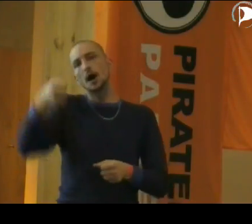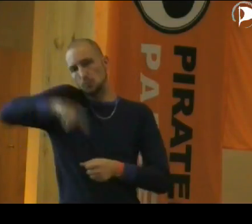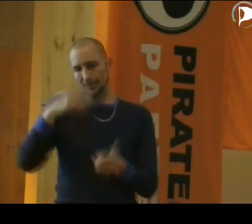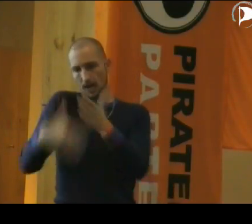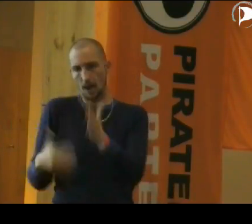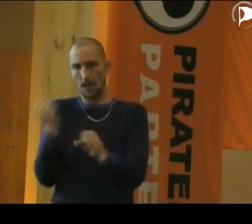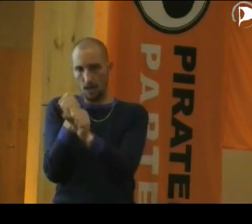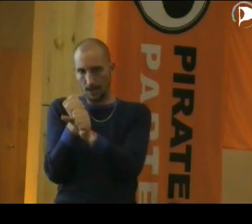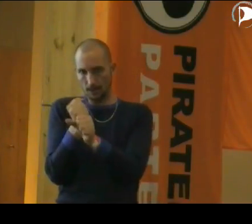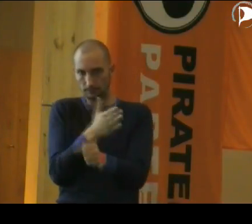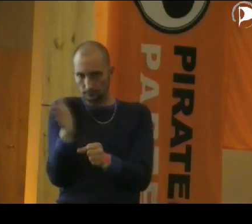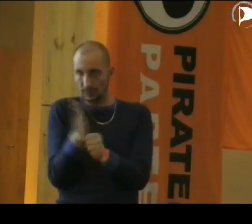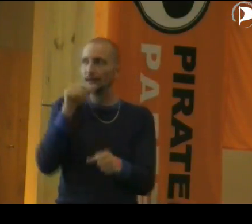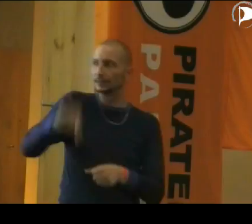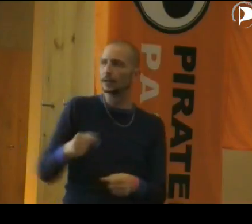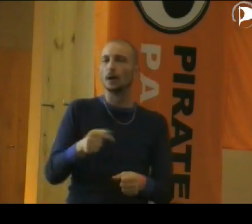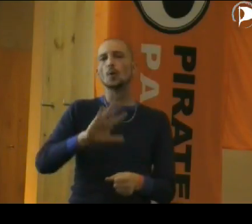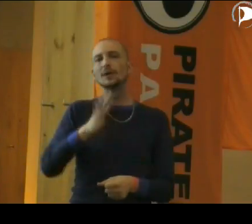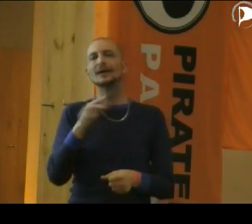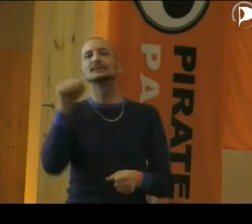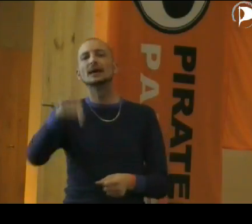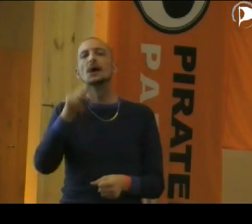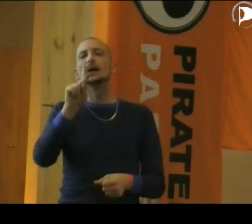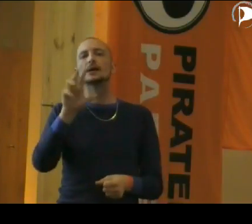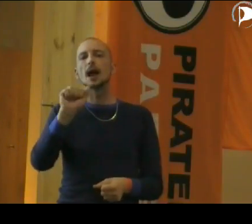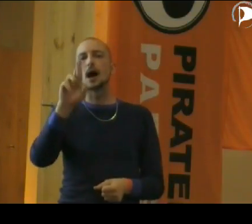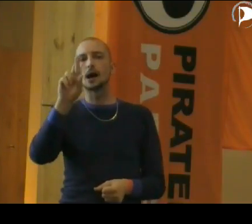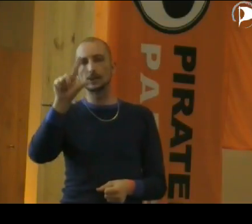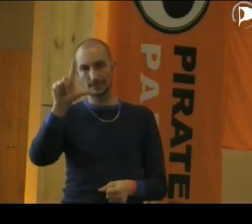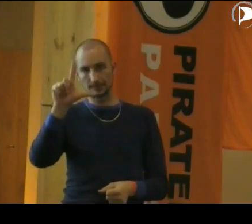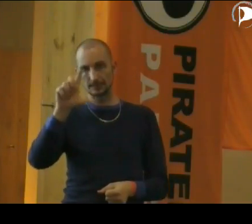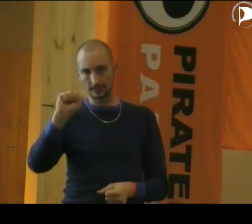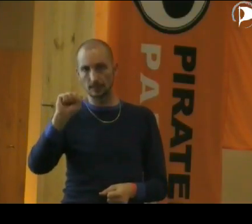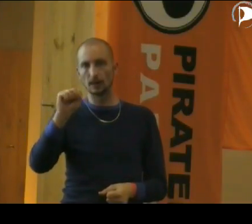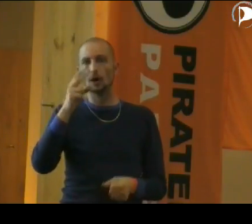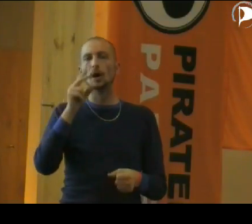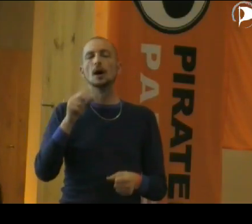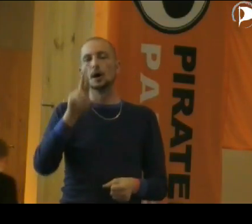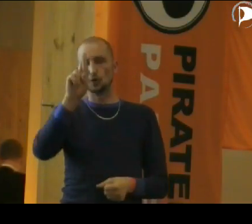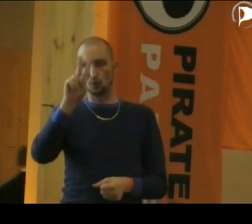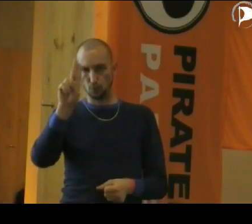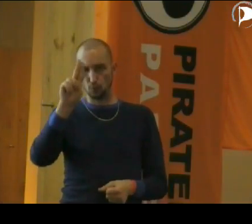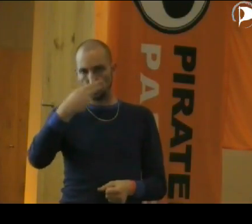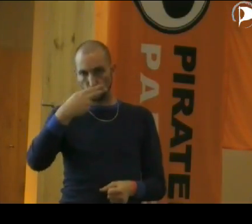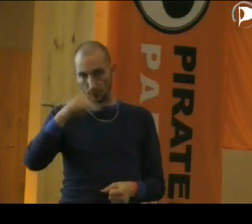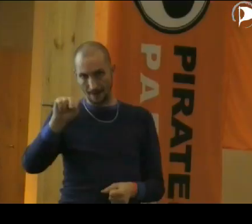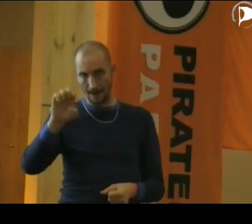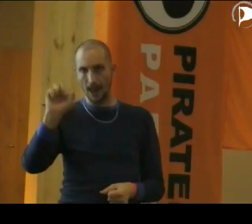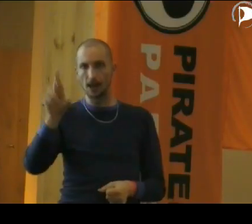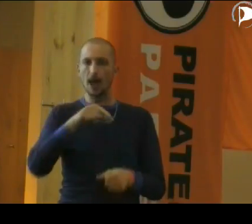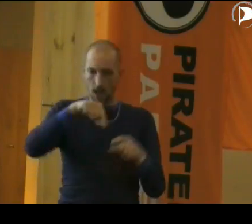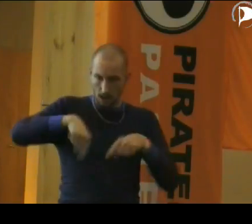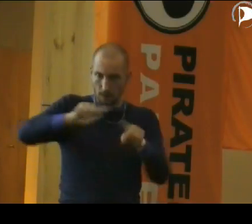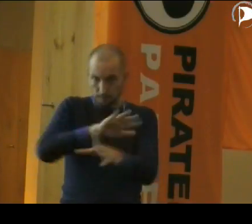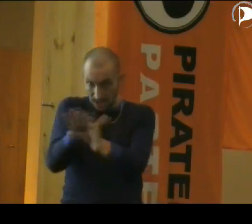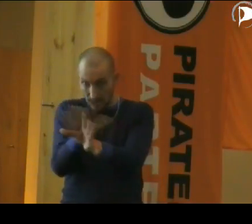roten das ist nicht gerade der transport wird das witzig das ist kein pokerblatt sondern nach relativ sehr große zeitpunkt riese im verbreitungsgebiet ich auch